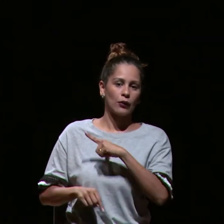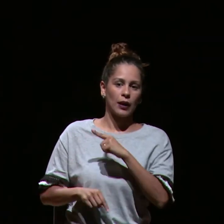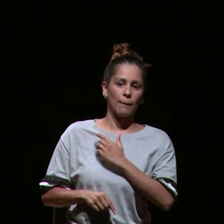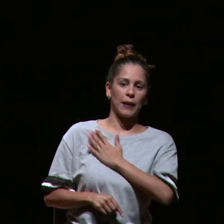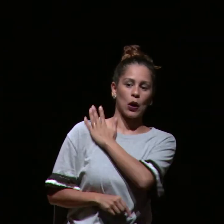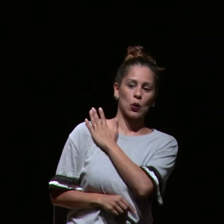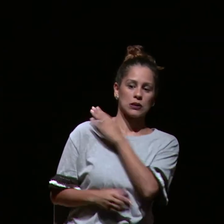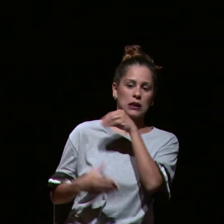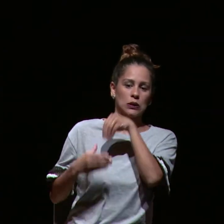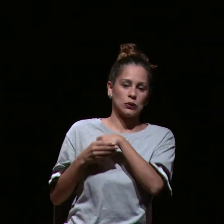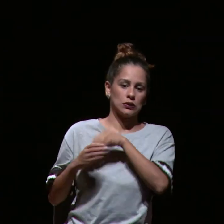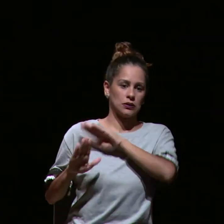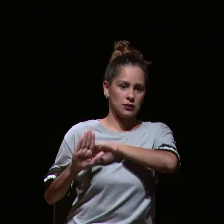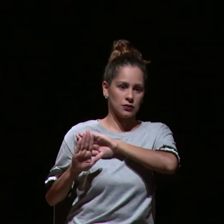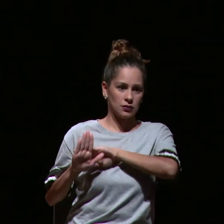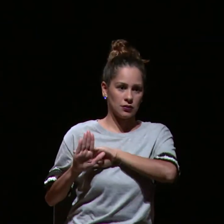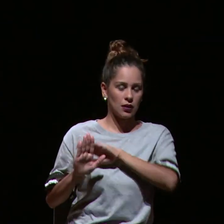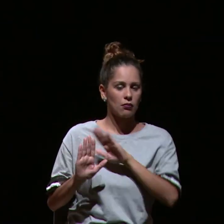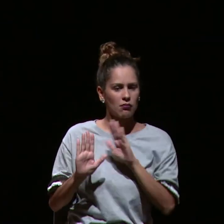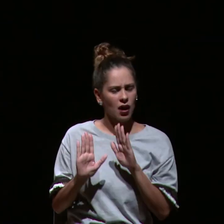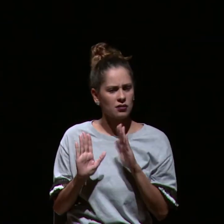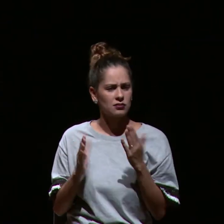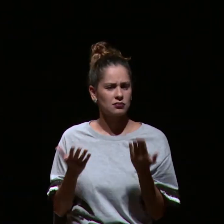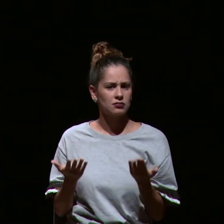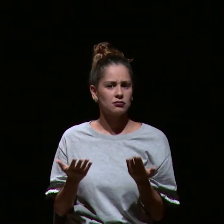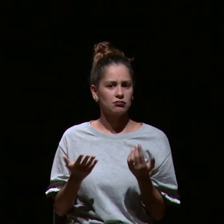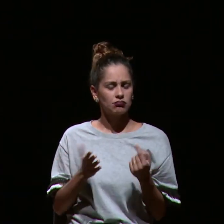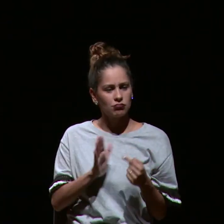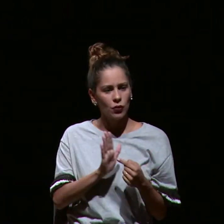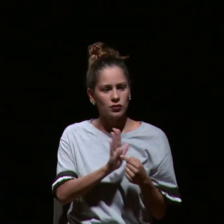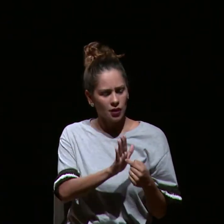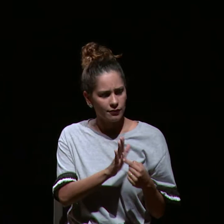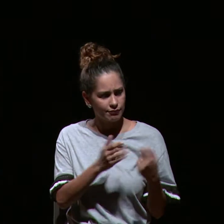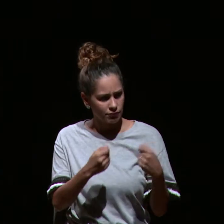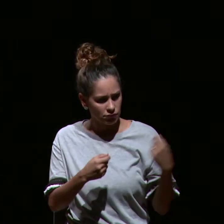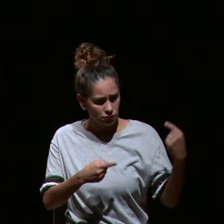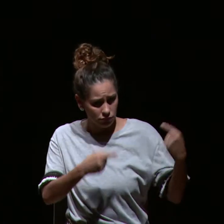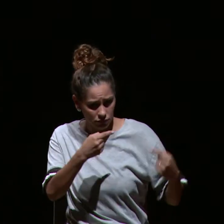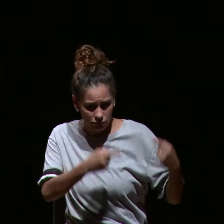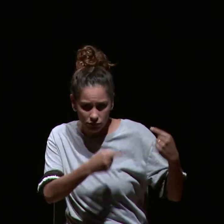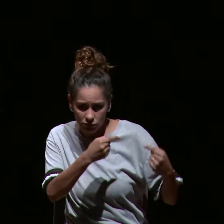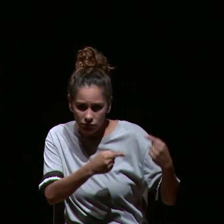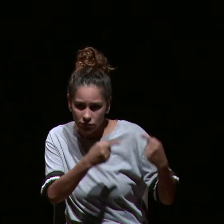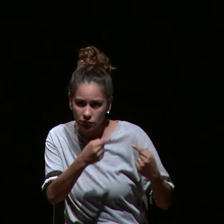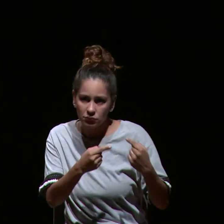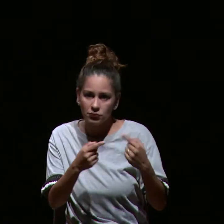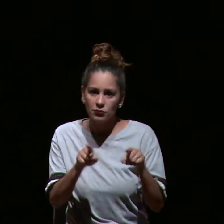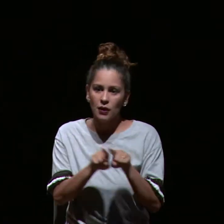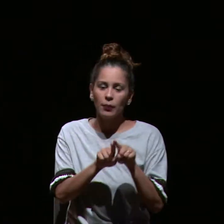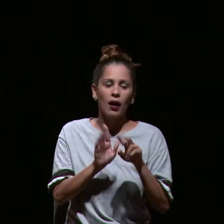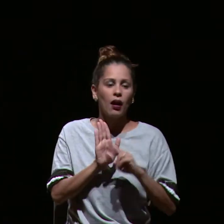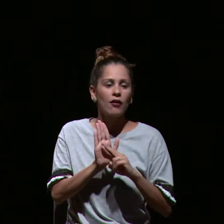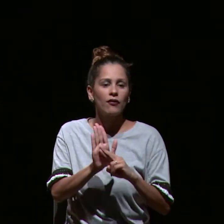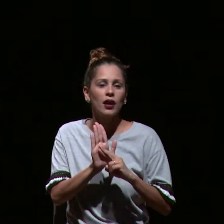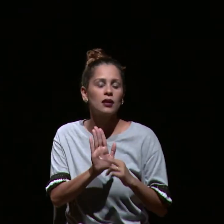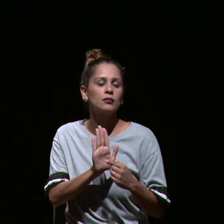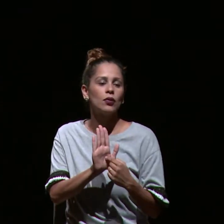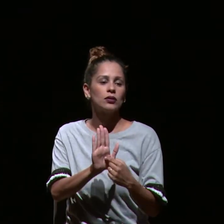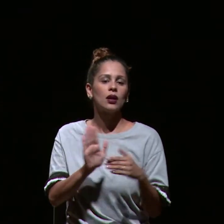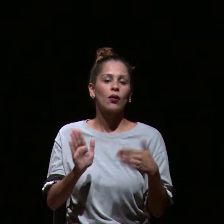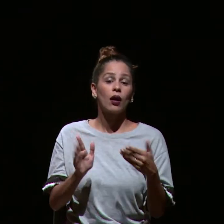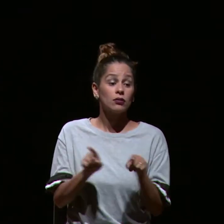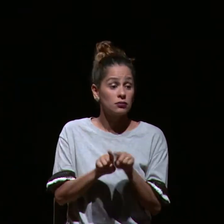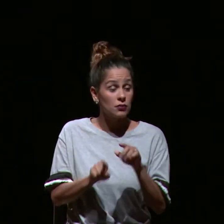julgava salutar este debate, já que ele nos oferecia o cenário para compartilhar pontos de vista, referências e, principalmente, uma oportunidade